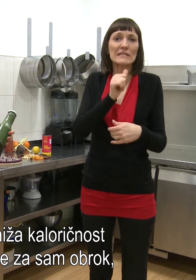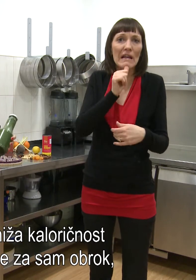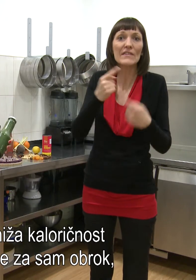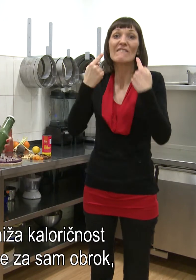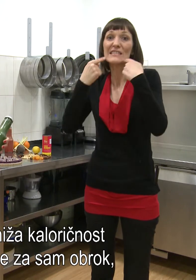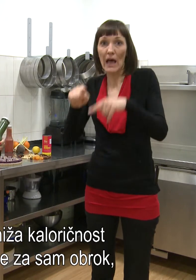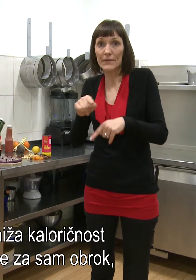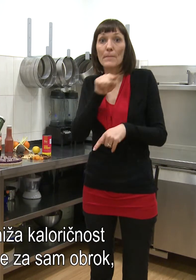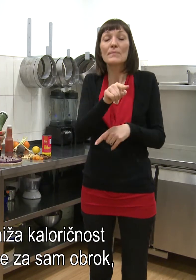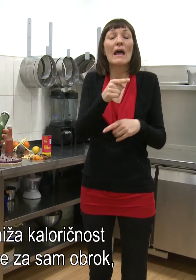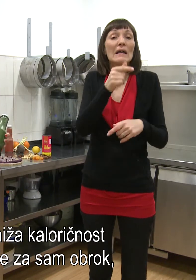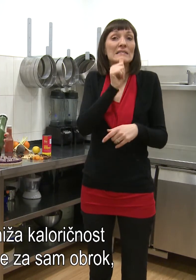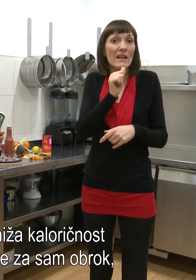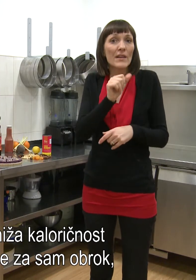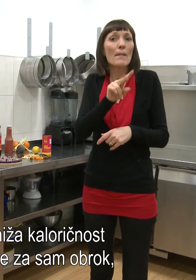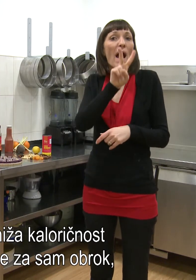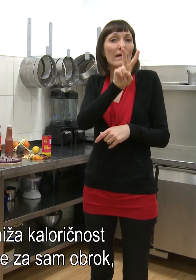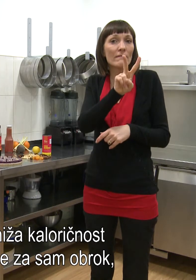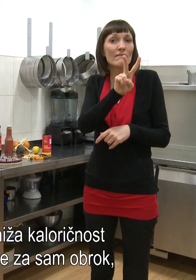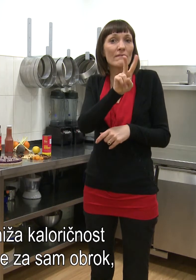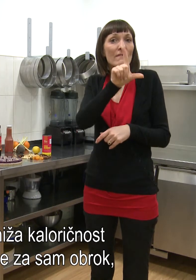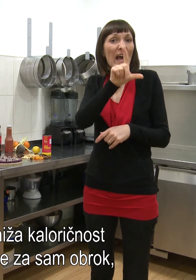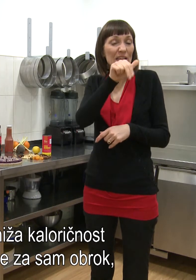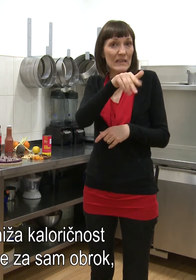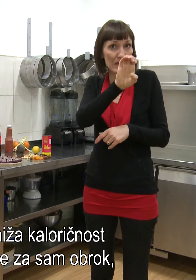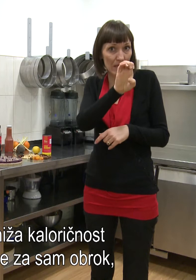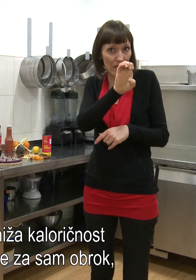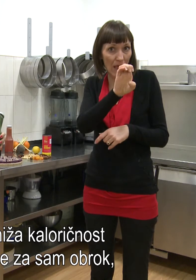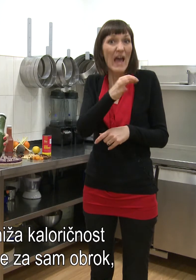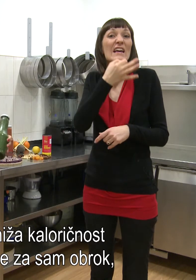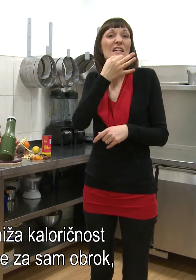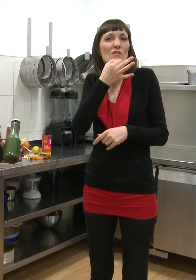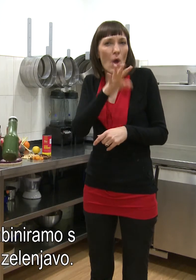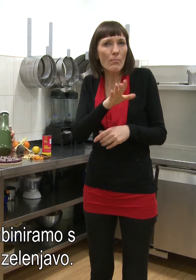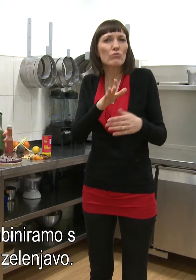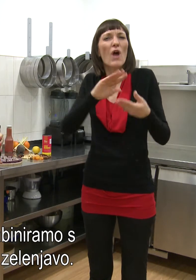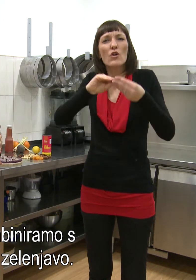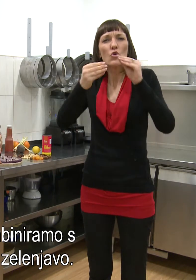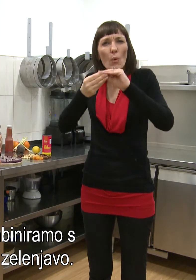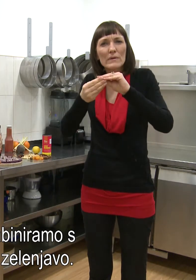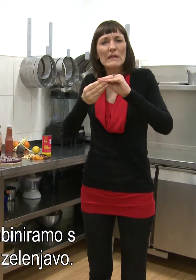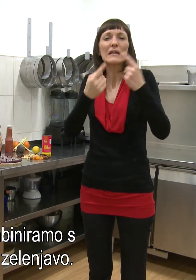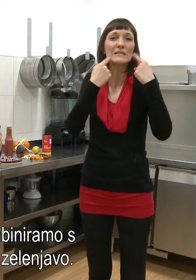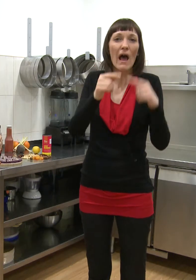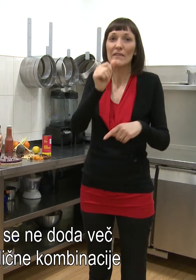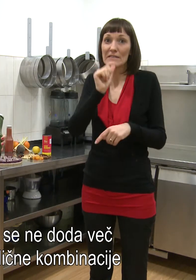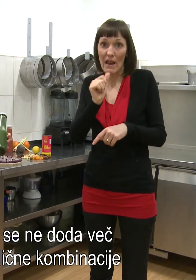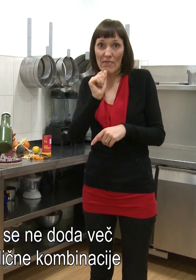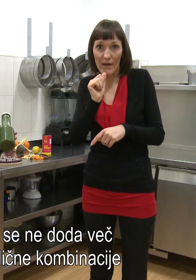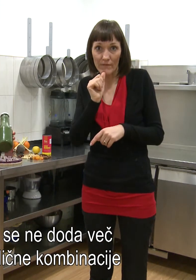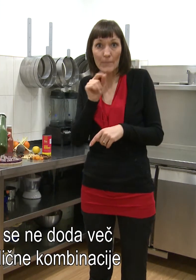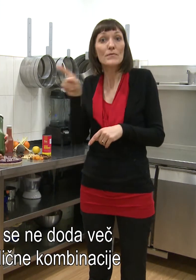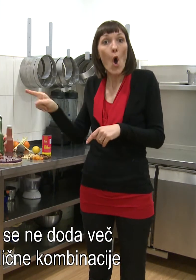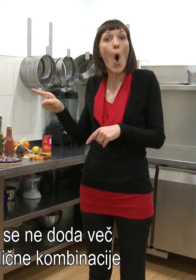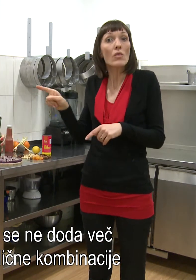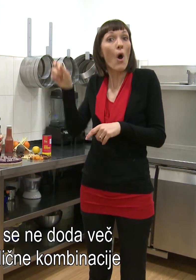več vlaknin, zniža kaloričnost obroka in boljše je za sam obrok, da kombiniramo sadje in zelenjavo. Jaz